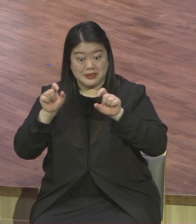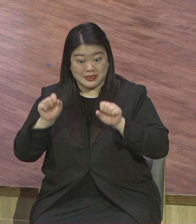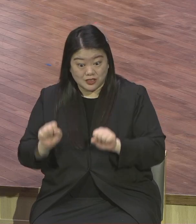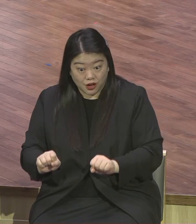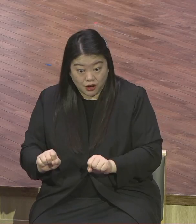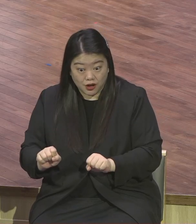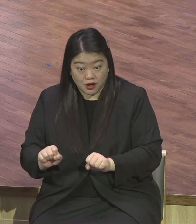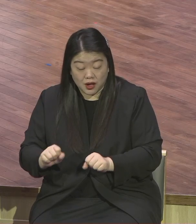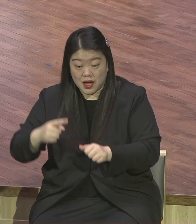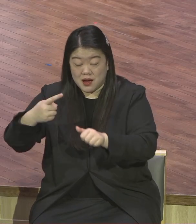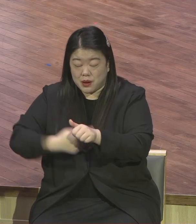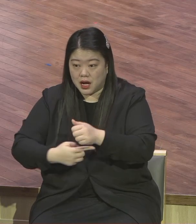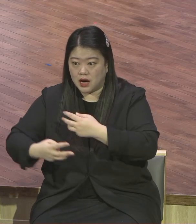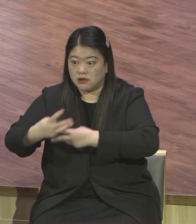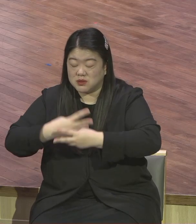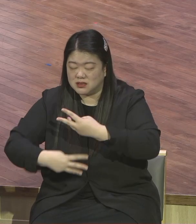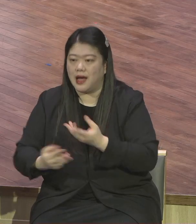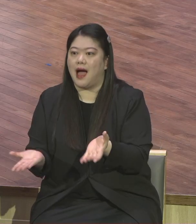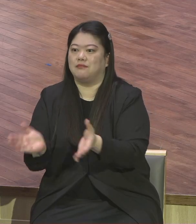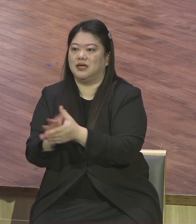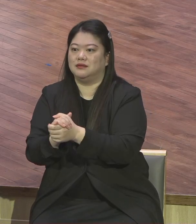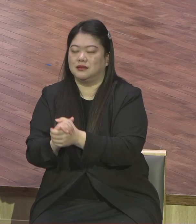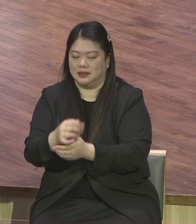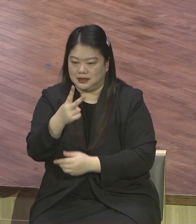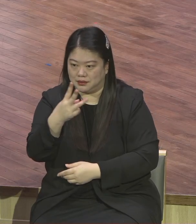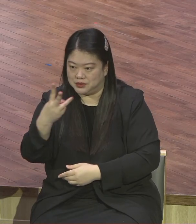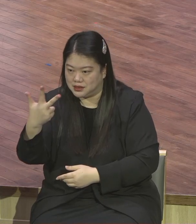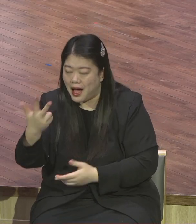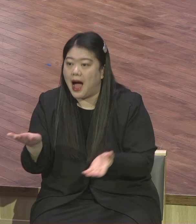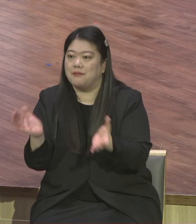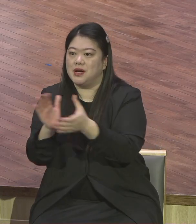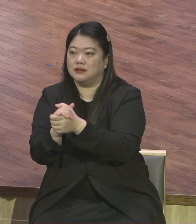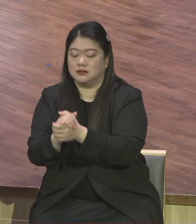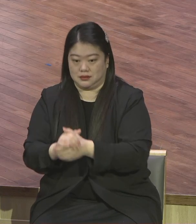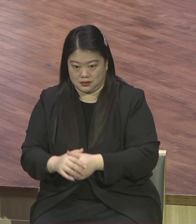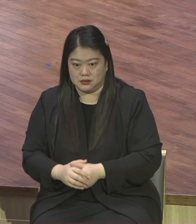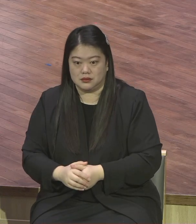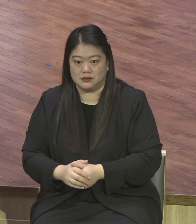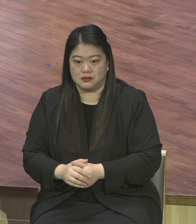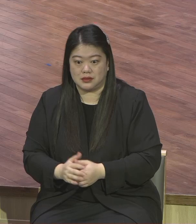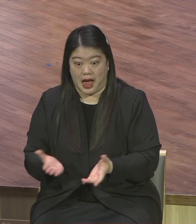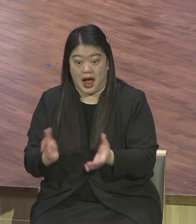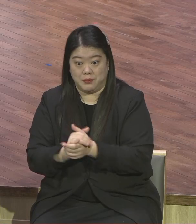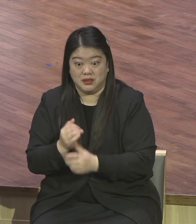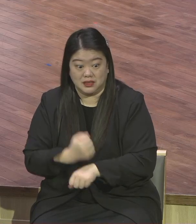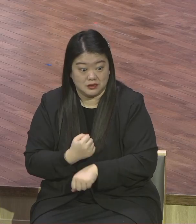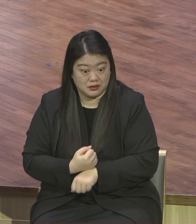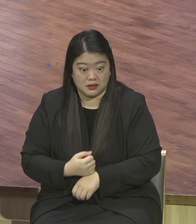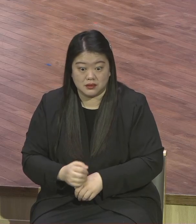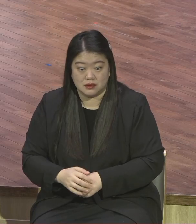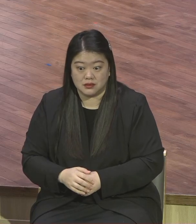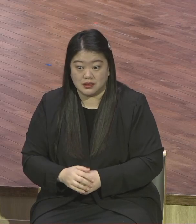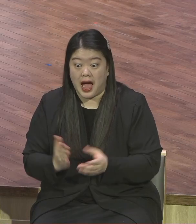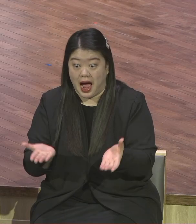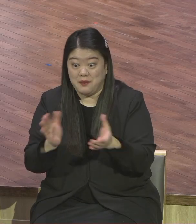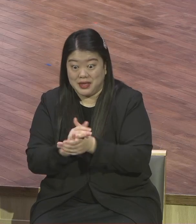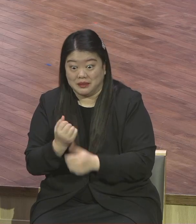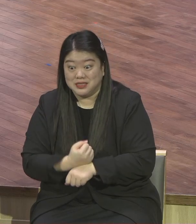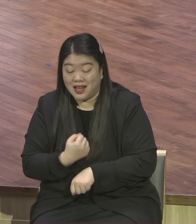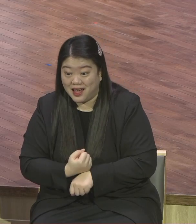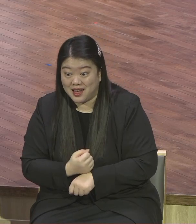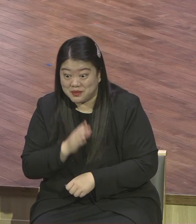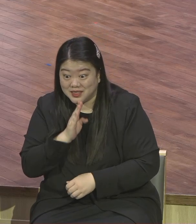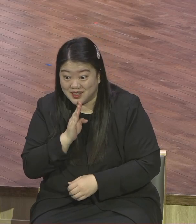하는 겁니다. 믿어지니까. 그렇게 되기를 원하면서 아멘 하는 겁니다. 성령의 사람은 하는 거예요.